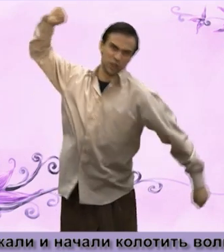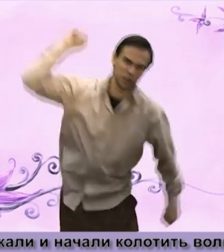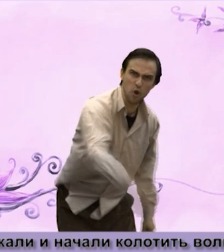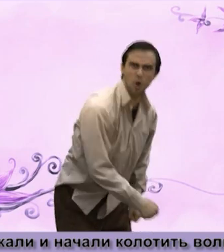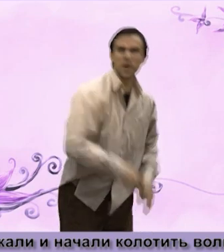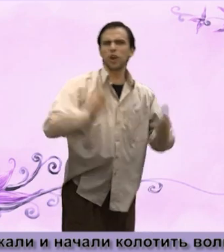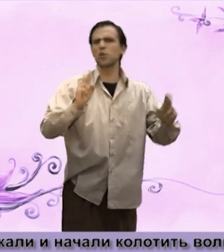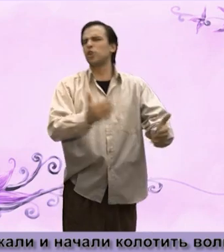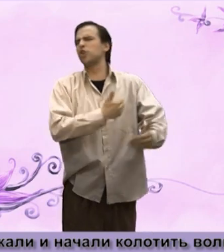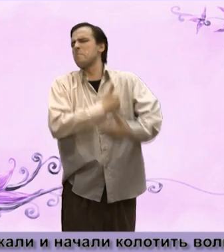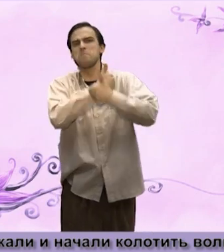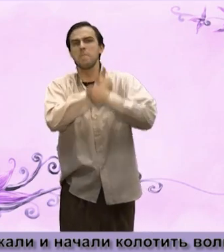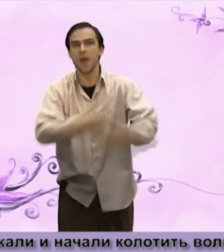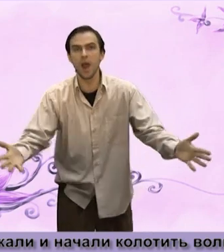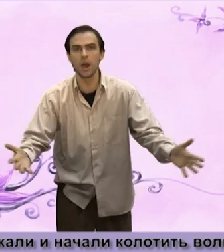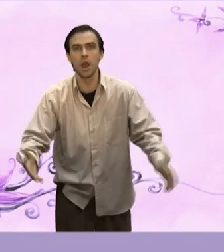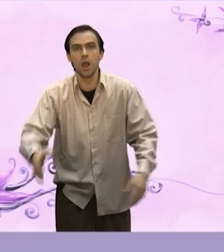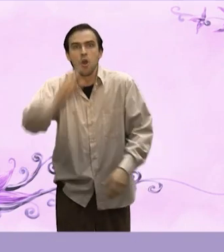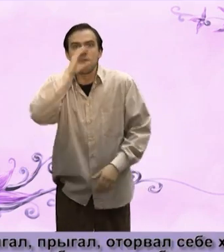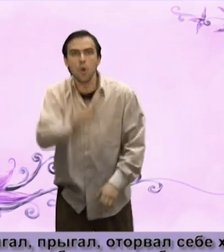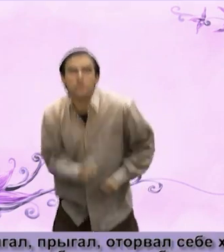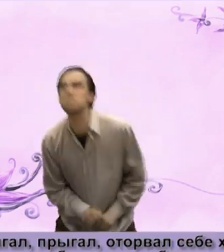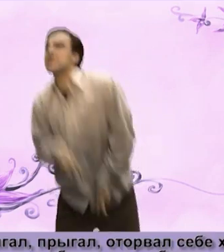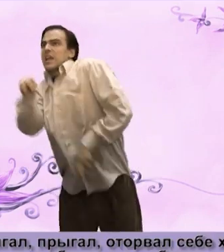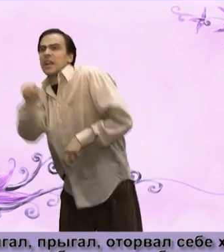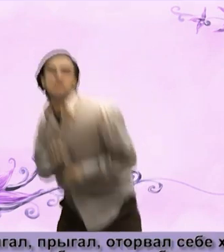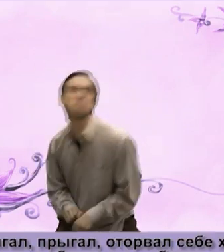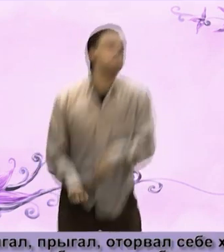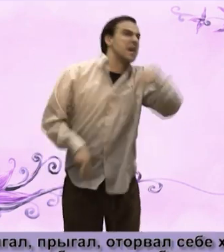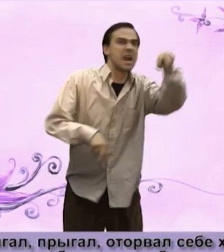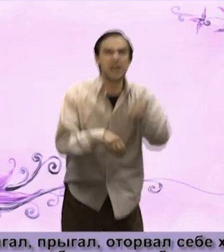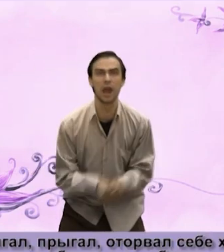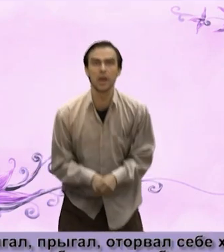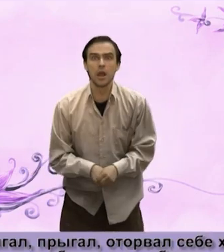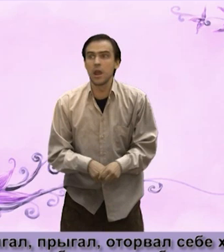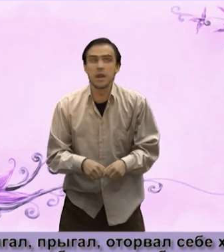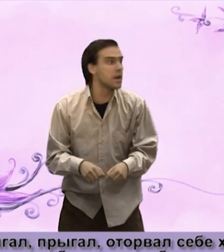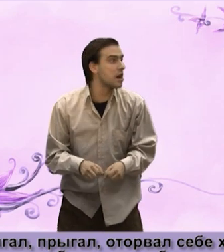ведром, кто чем попало. Волк прыгал, прыгал,